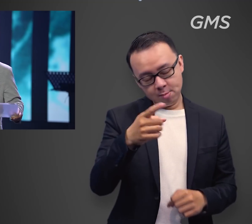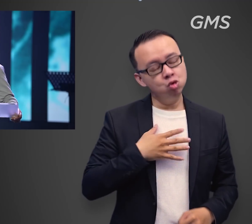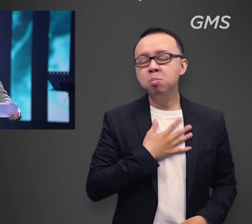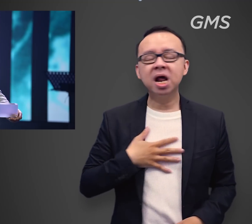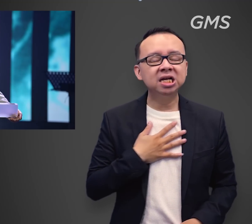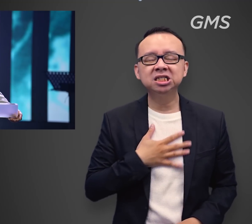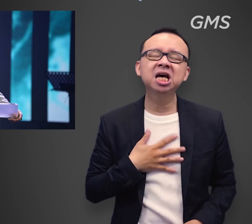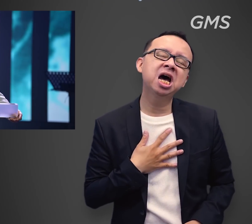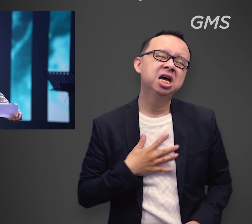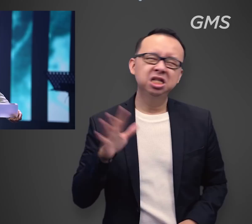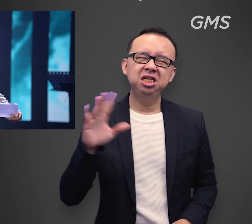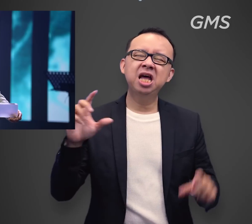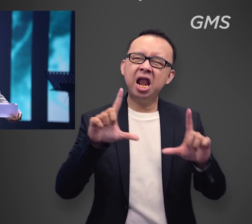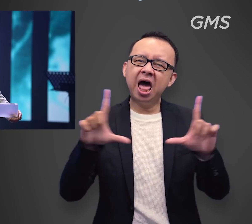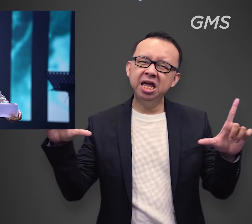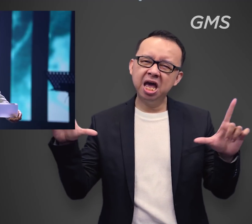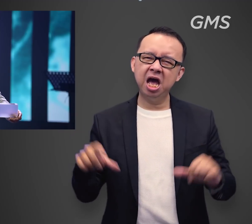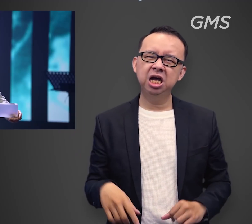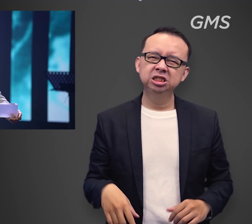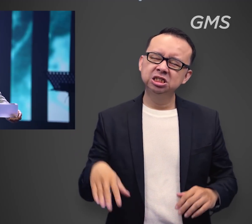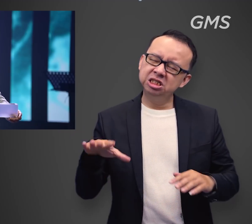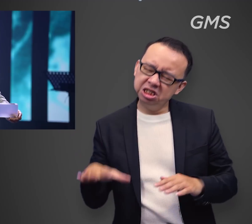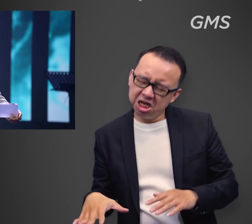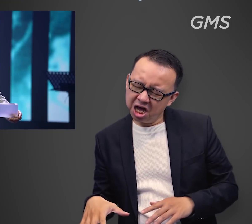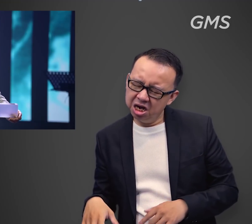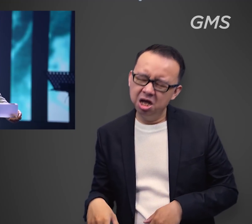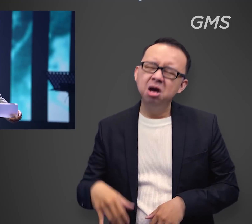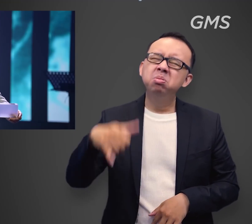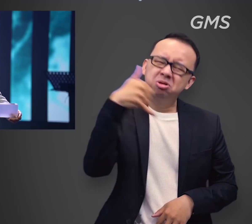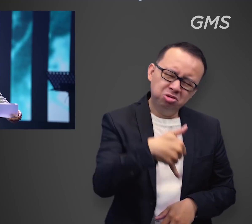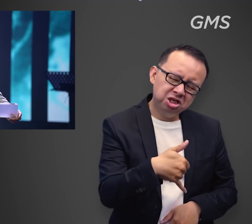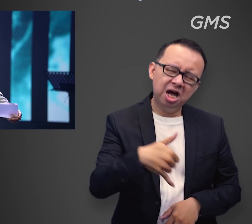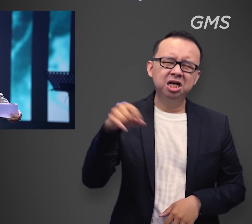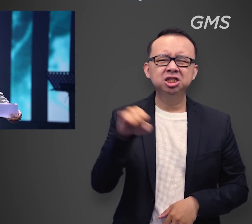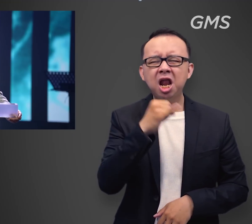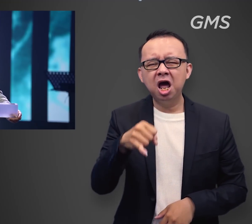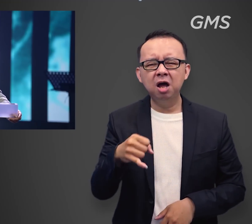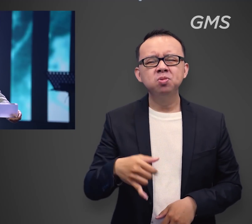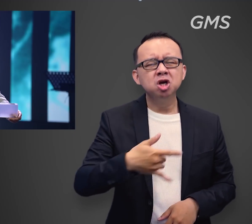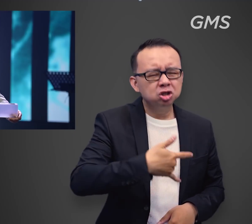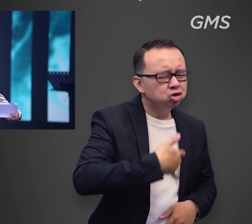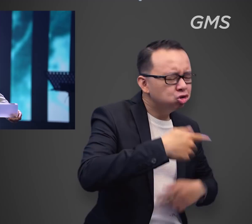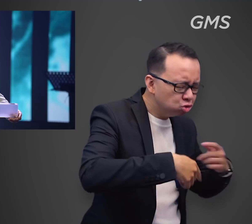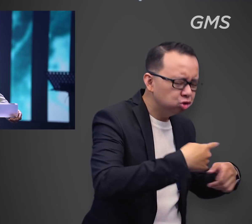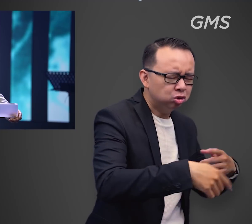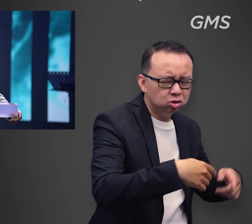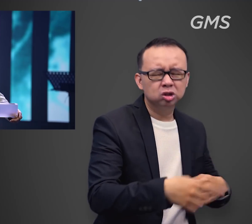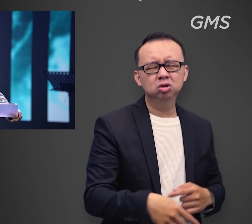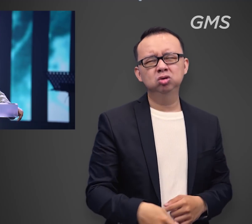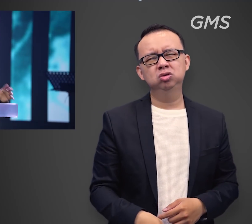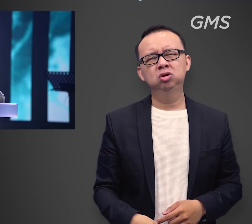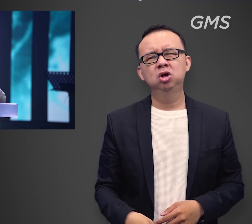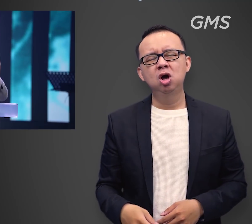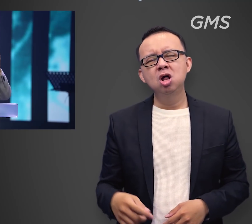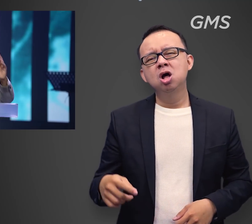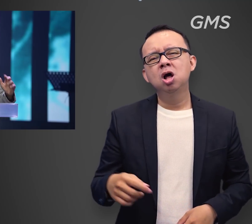layak. Perasaan tertekan, merasa berdosa, bersalah. Terus menghantui dirimu. Sehingga Anda merasa aku ini